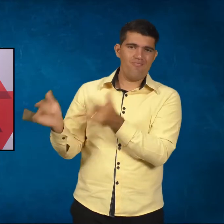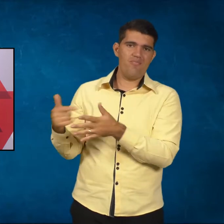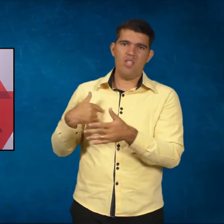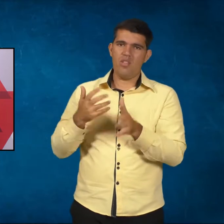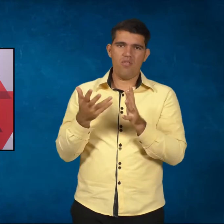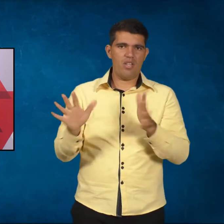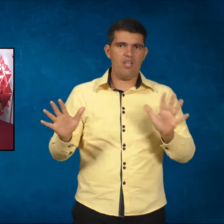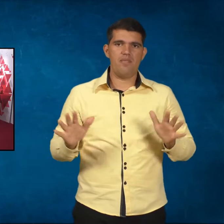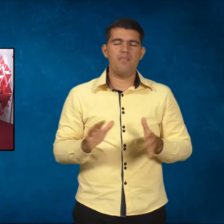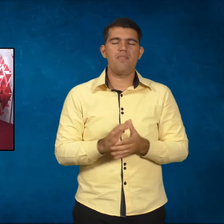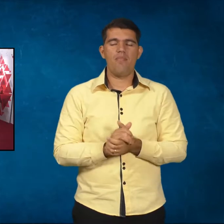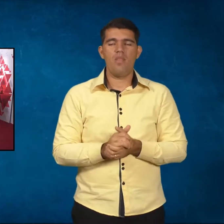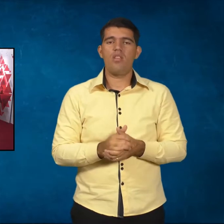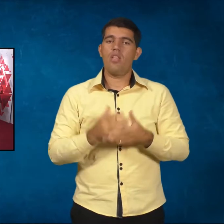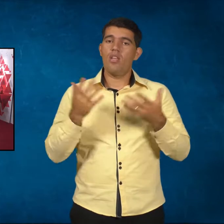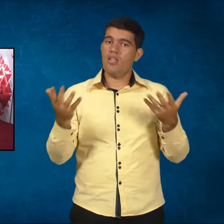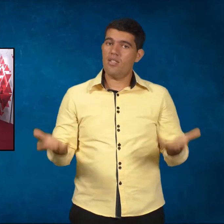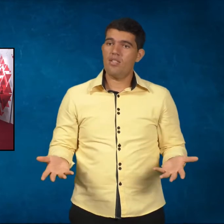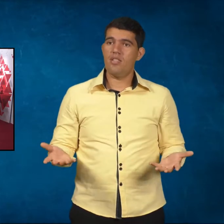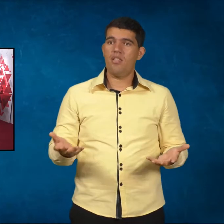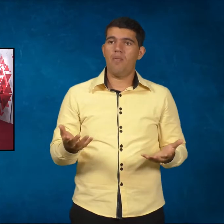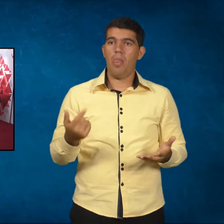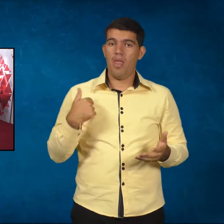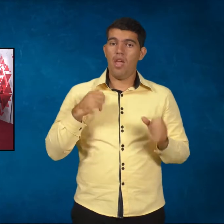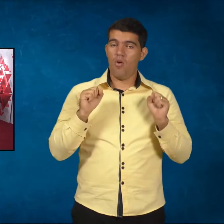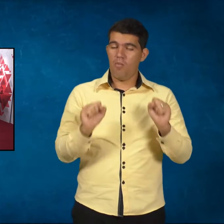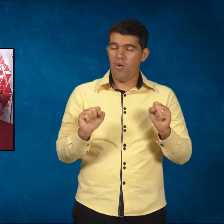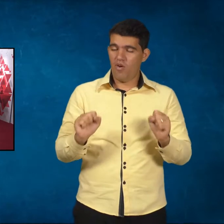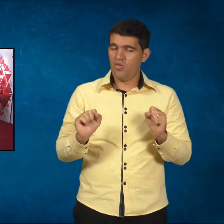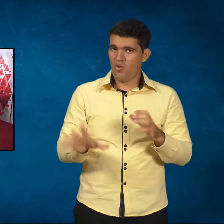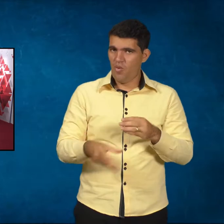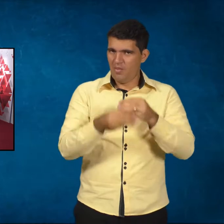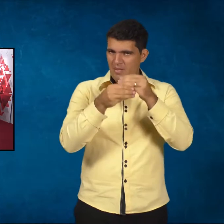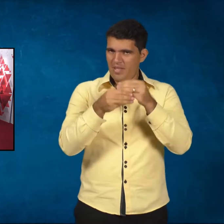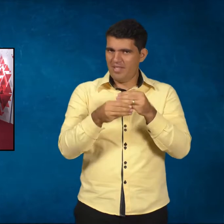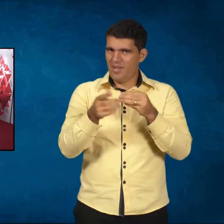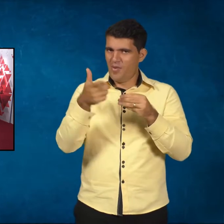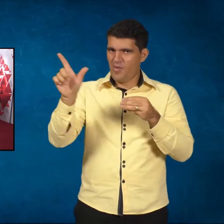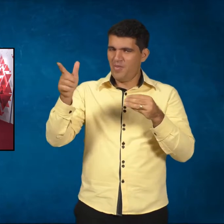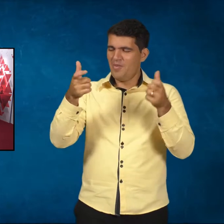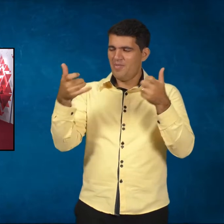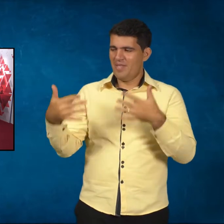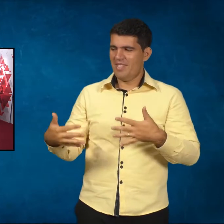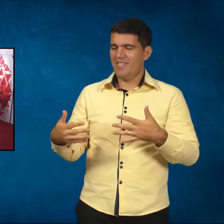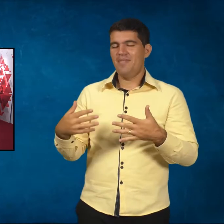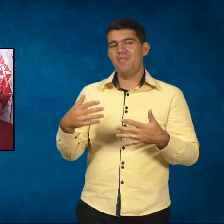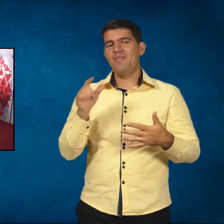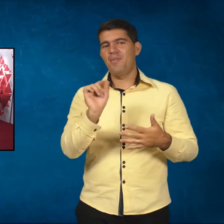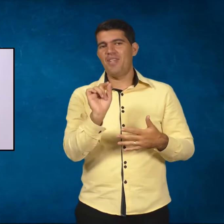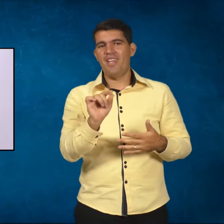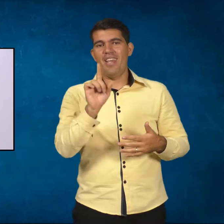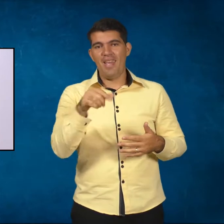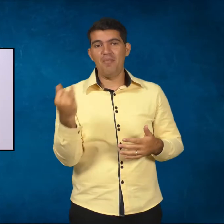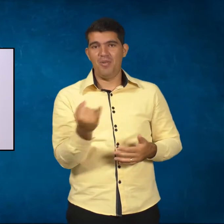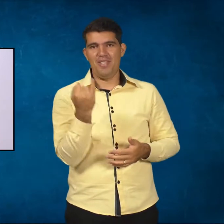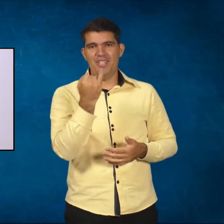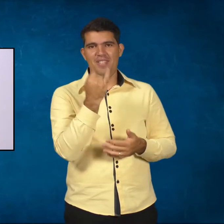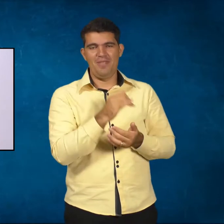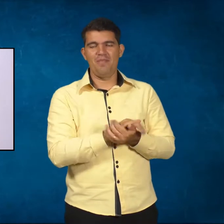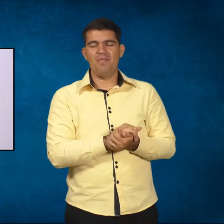e levando ao abandono escolar precoce eu acho que eu podia complementar um aspecto marcílio que me parece